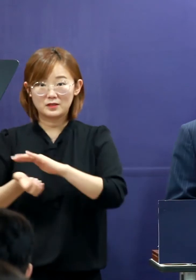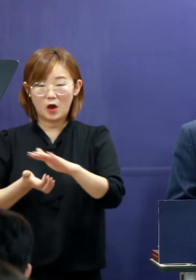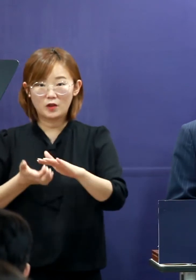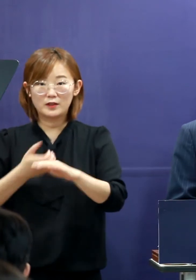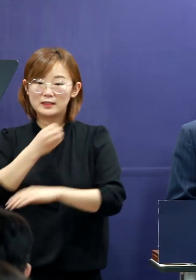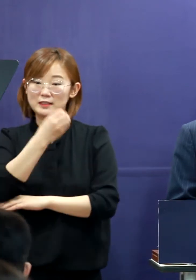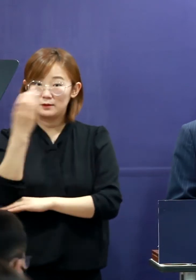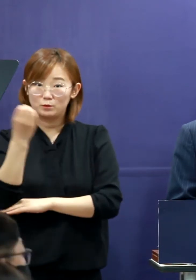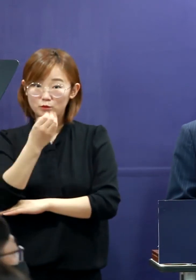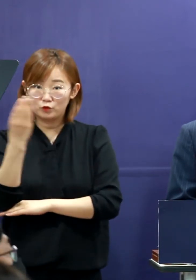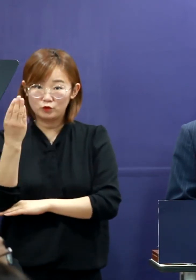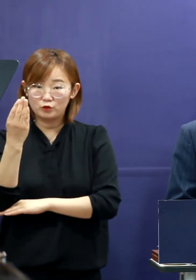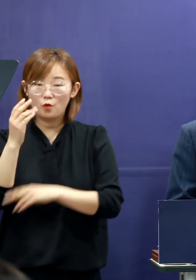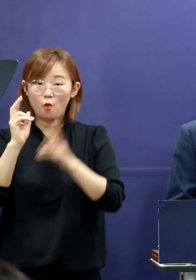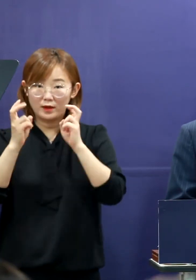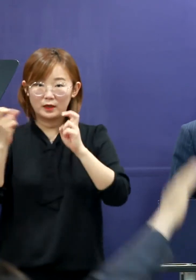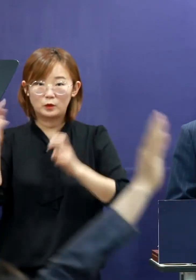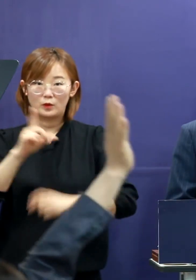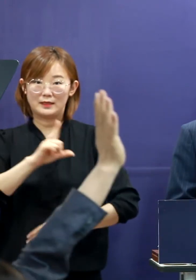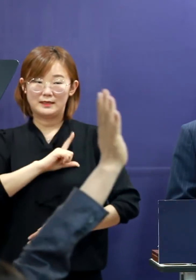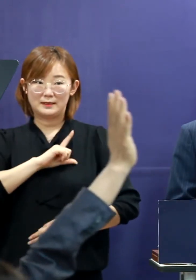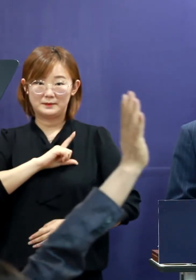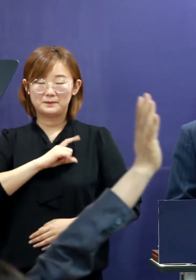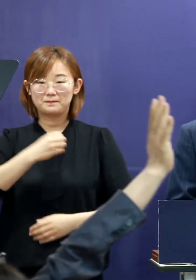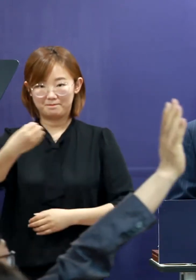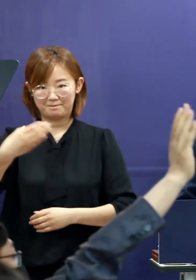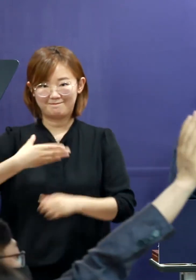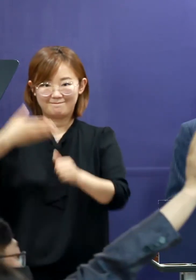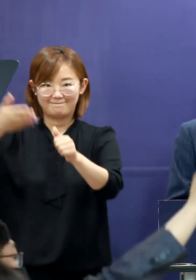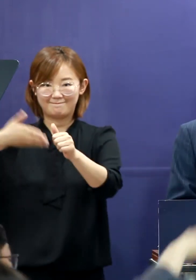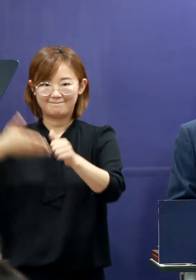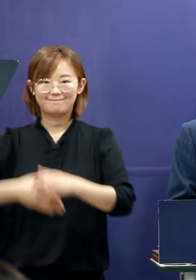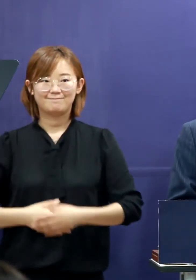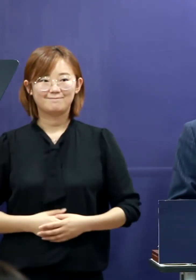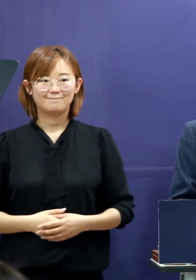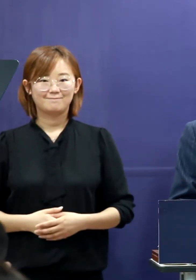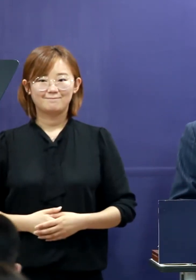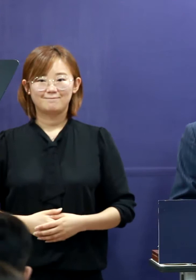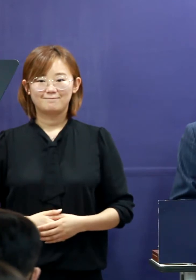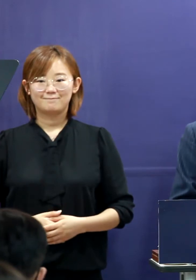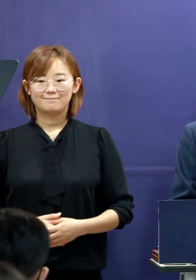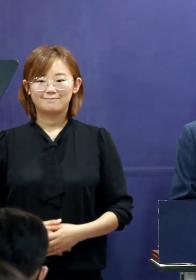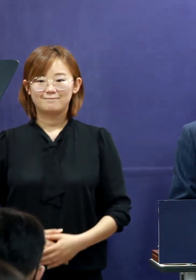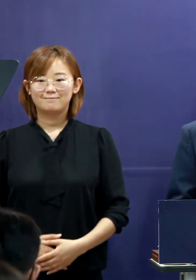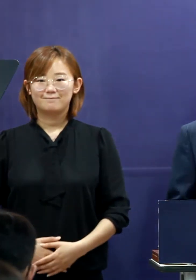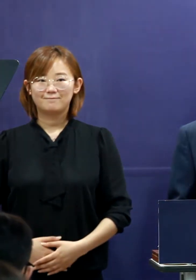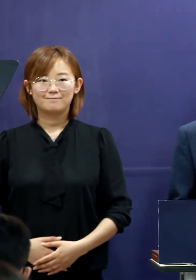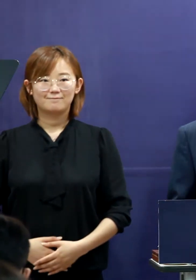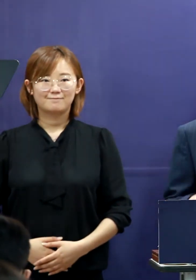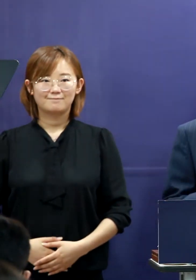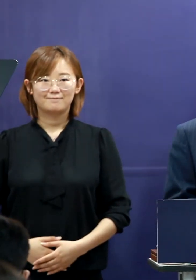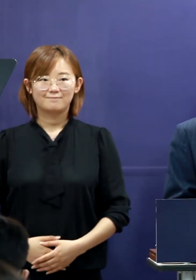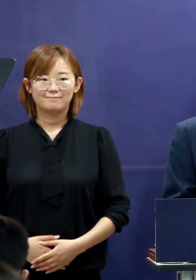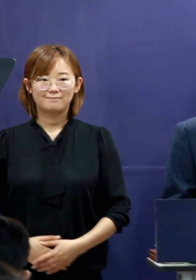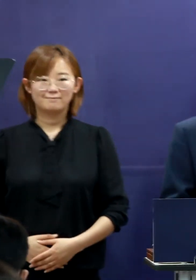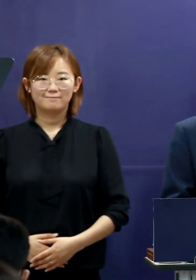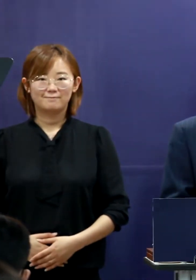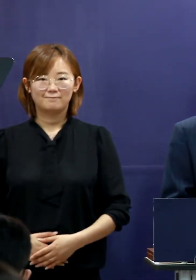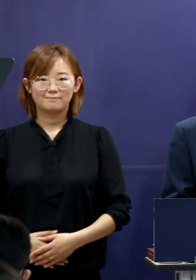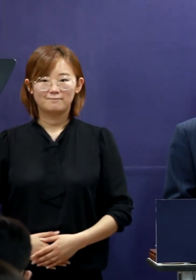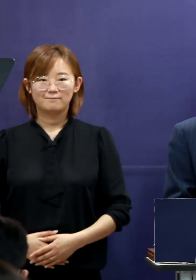언론 사이를 말씀해 주시면 감사하겠습니다. 네, 홍 기자님. 그대로